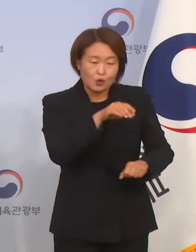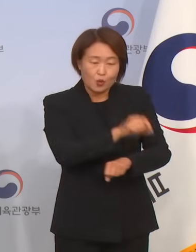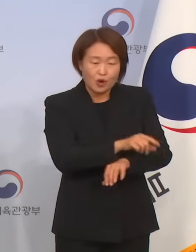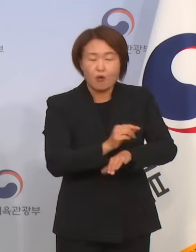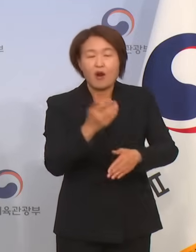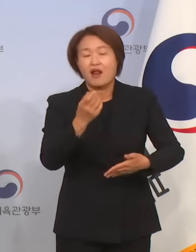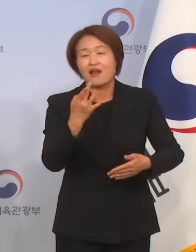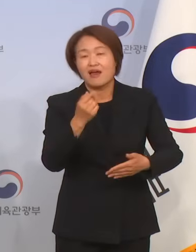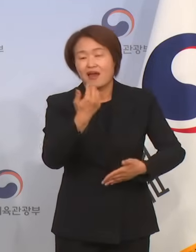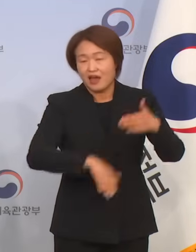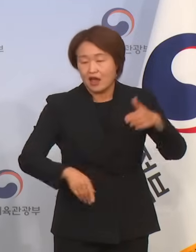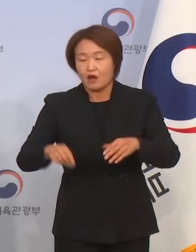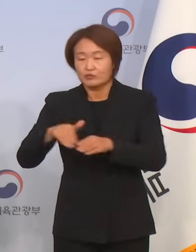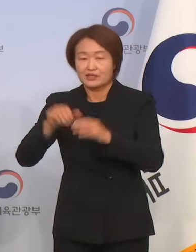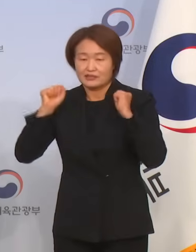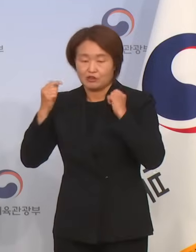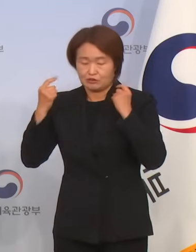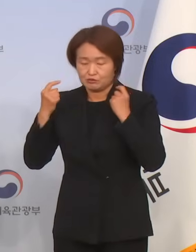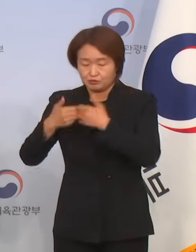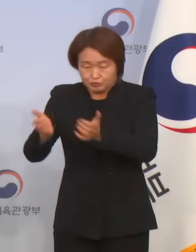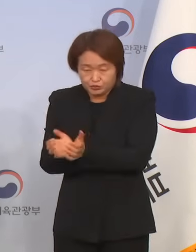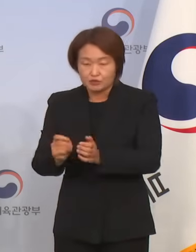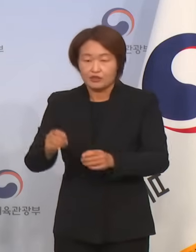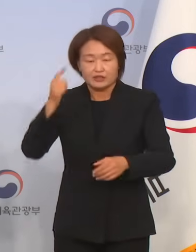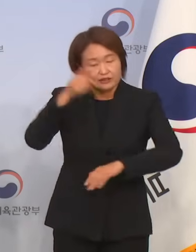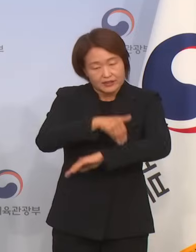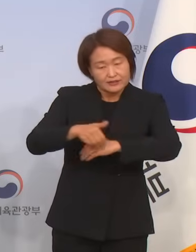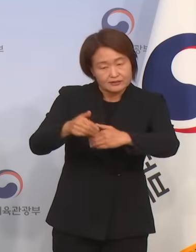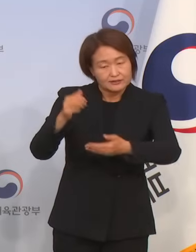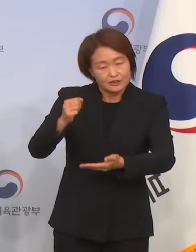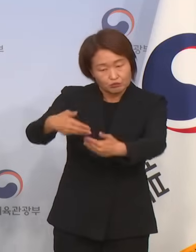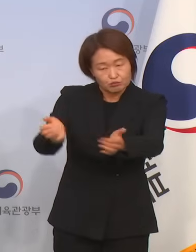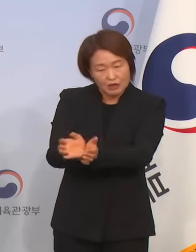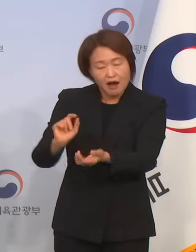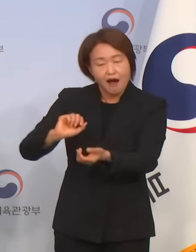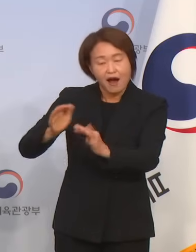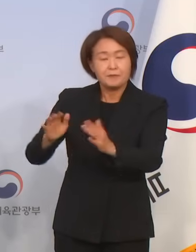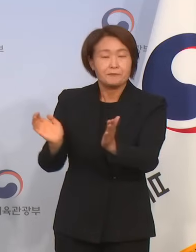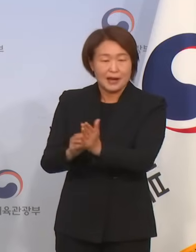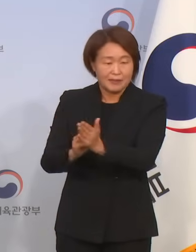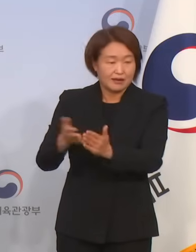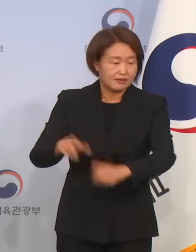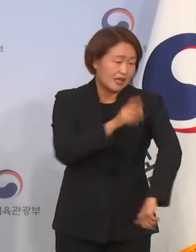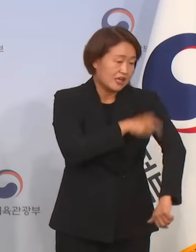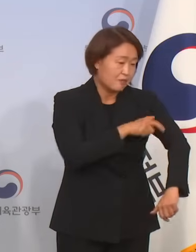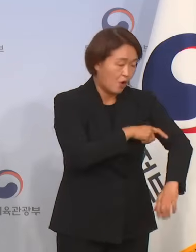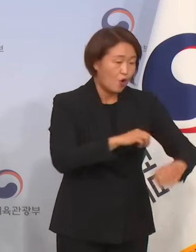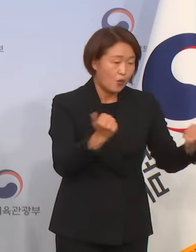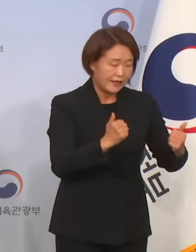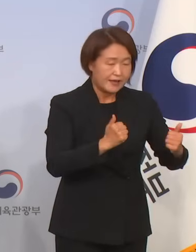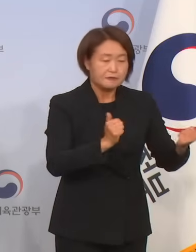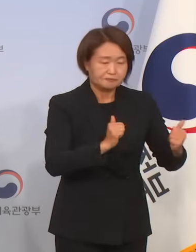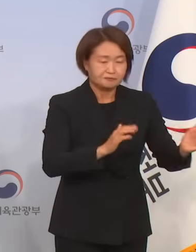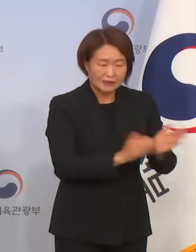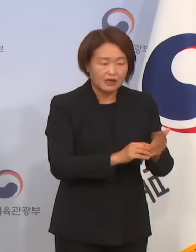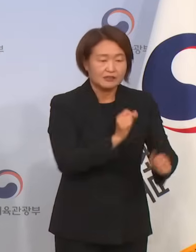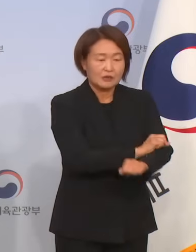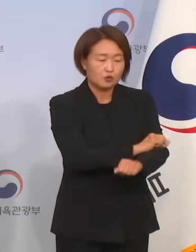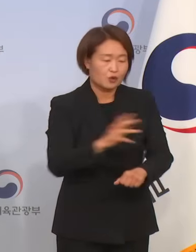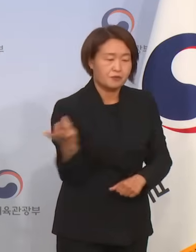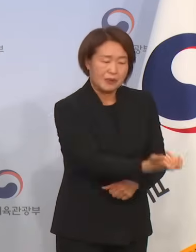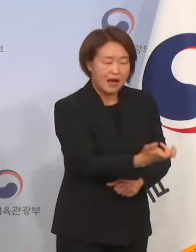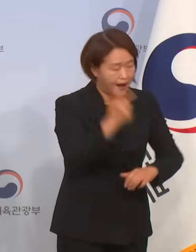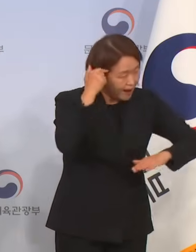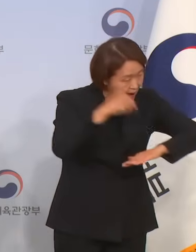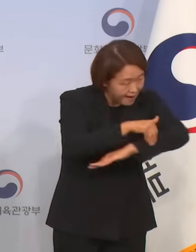제외하기로 문체부 기획재정부와 협의하고도 임원회의를 통해 사무공간을 배치하기로 결정하여